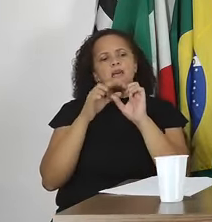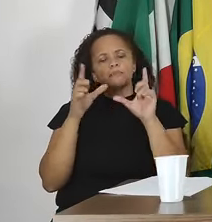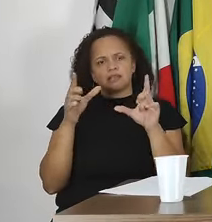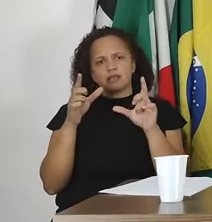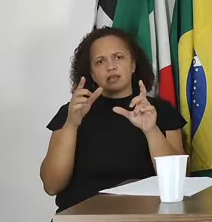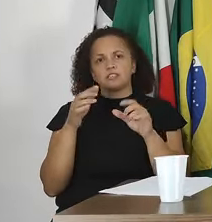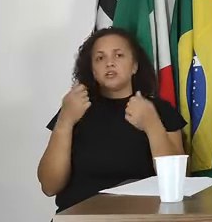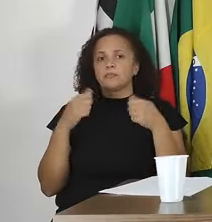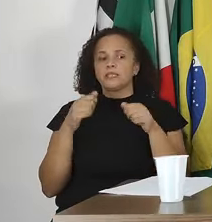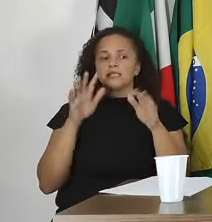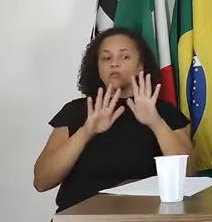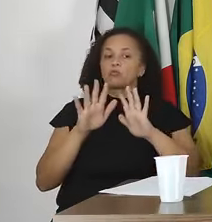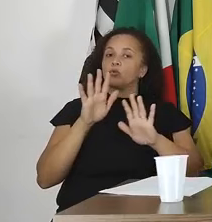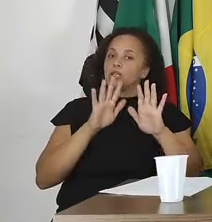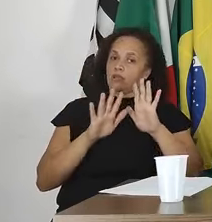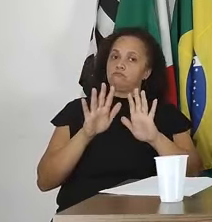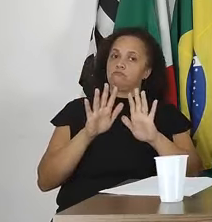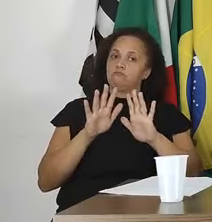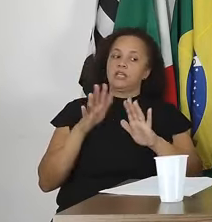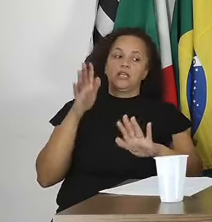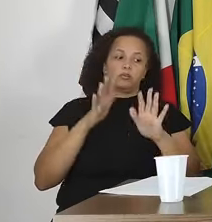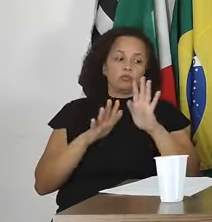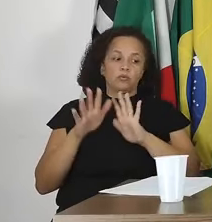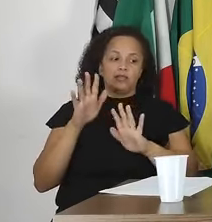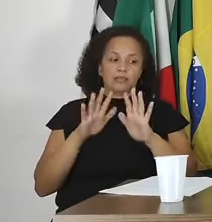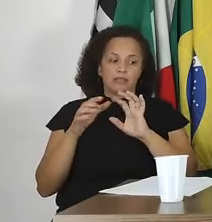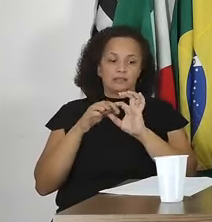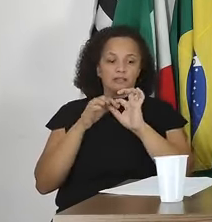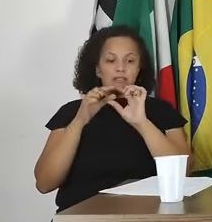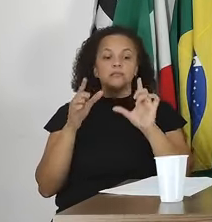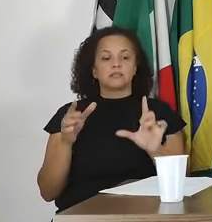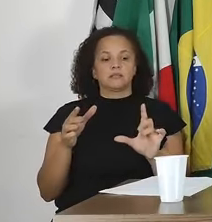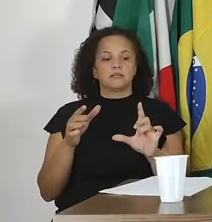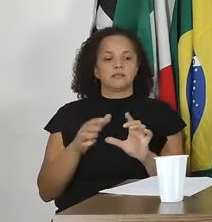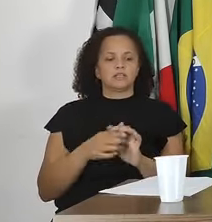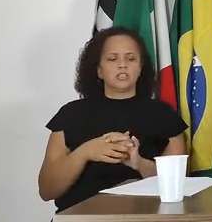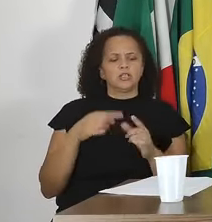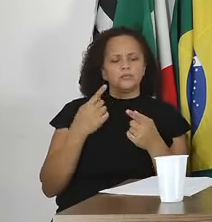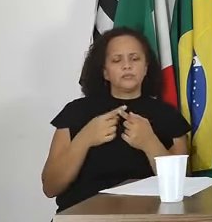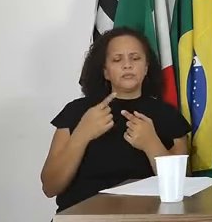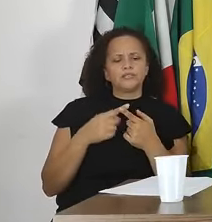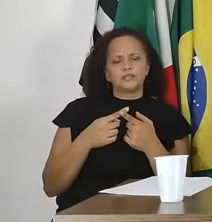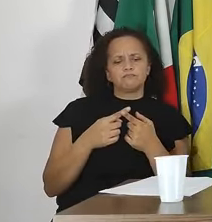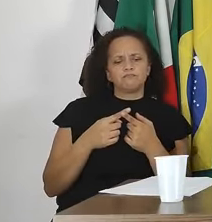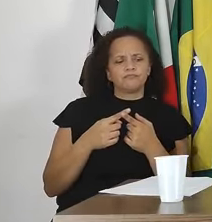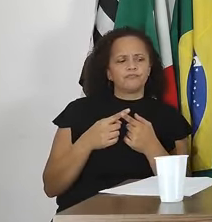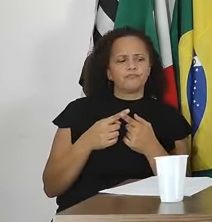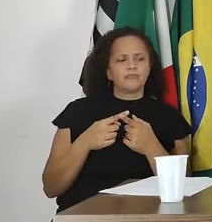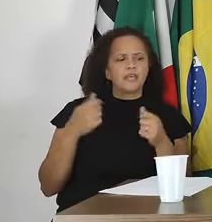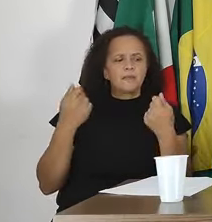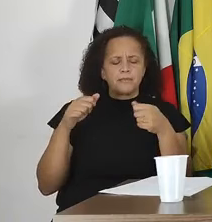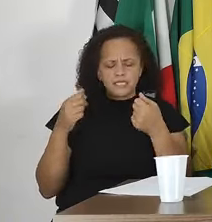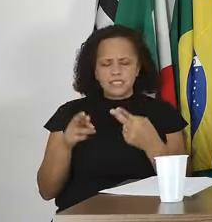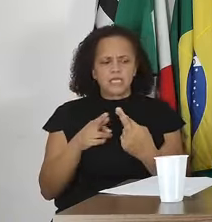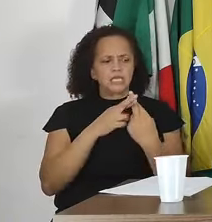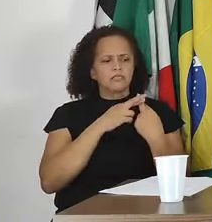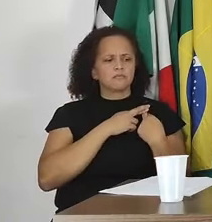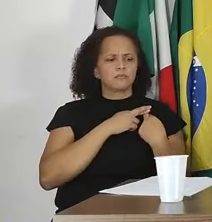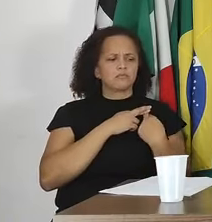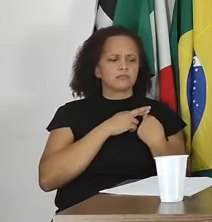tomar muito cuidado, né? Muito cuidado com essa liberdade que nós temos. Por quê? Porque a gente tem que ter a